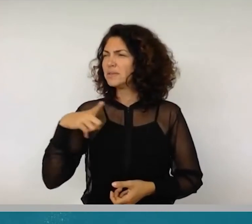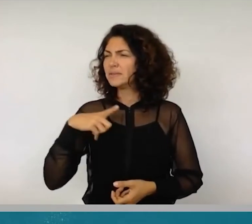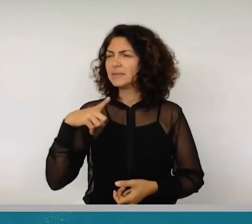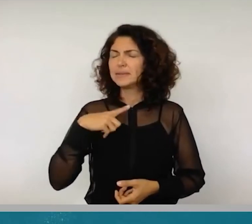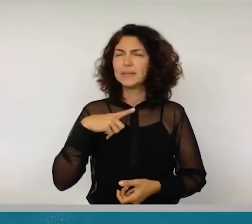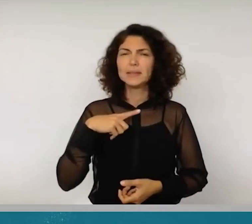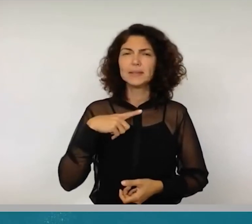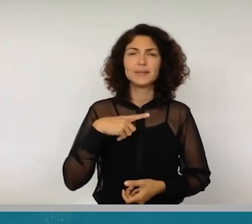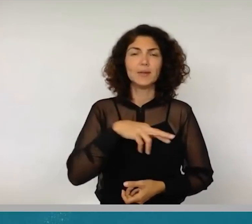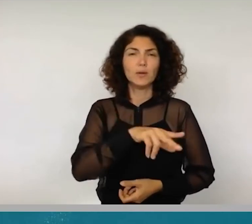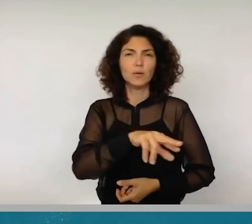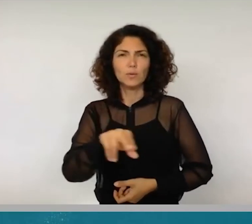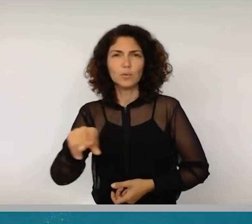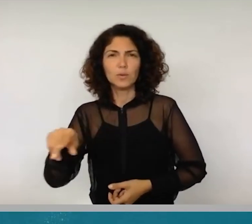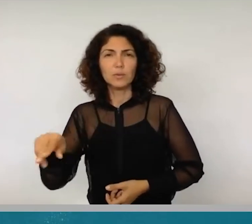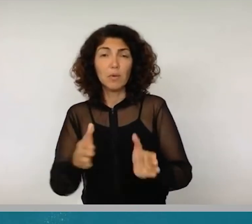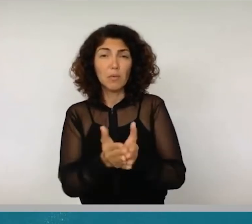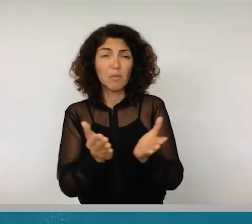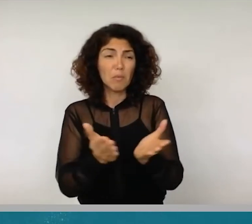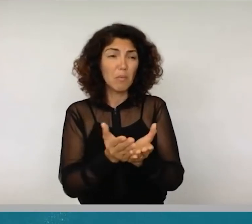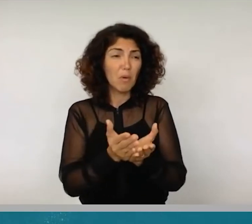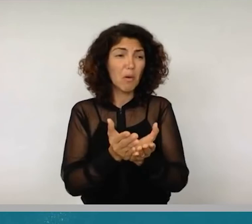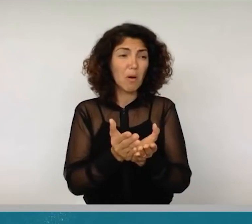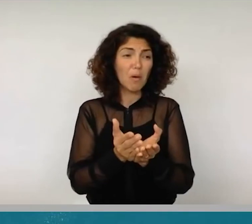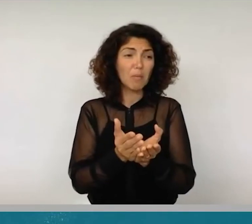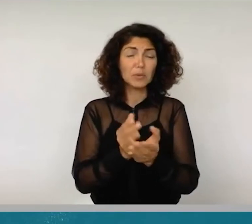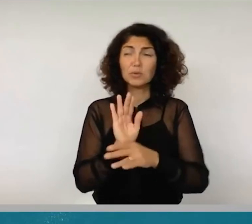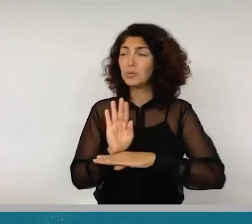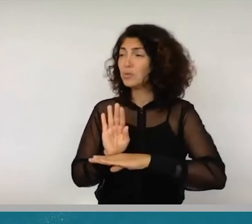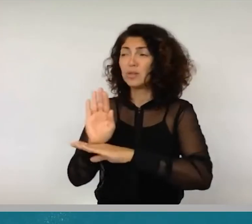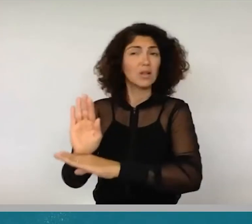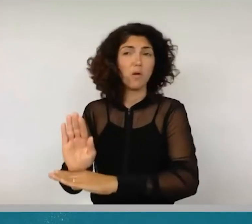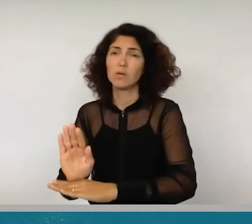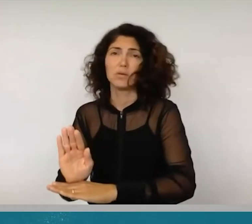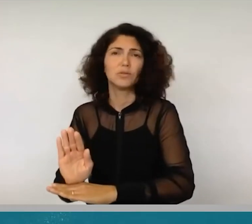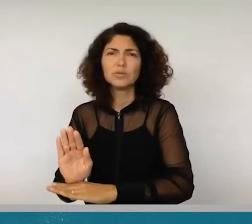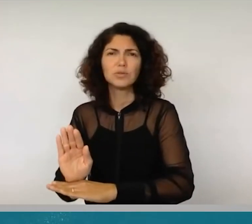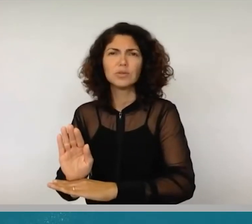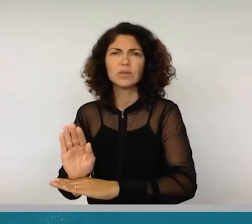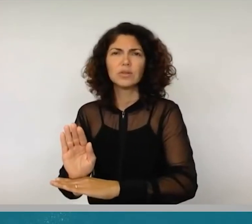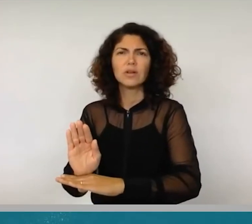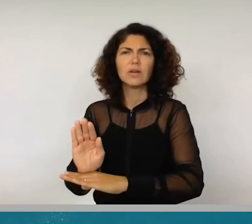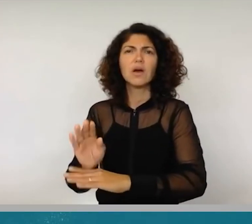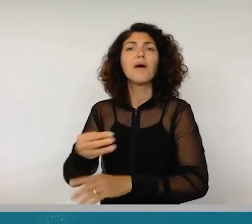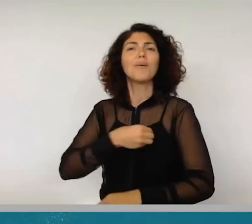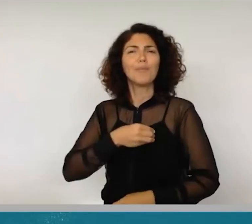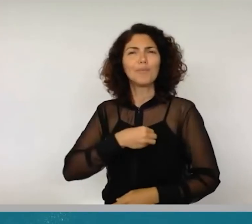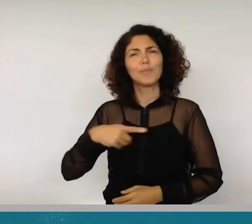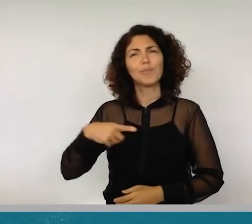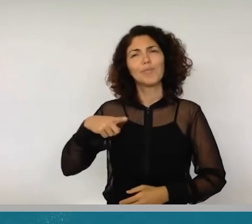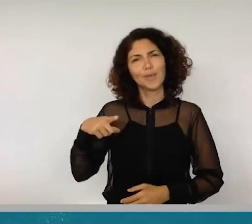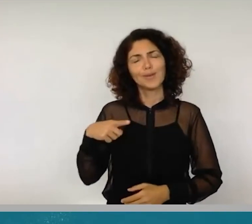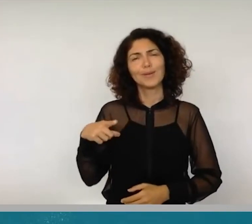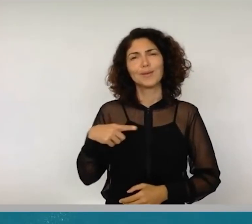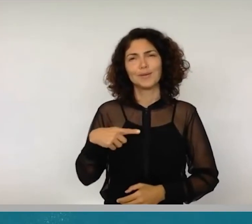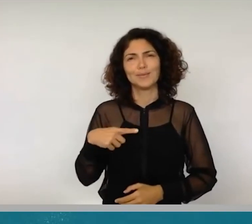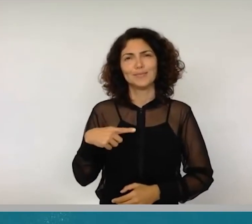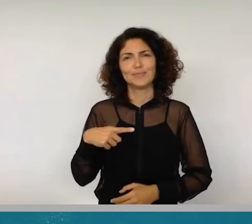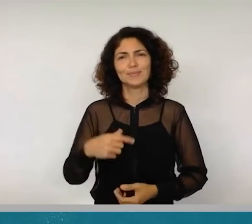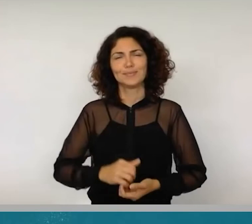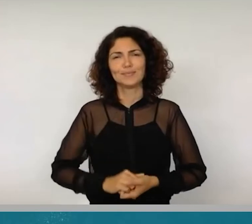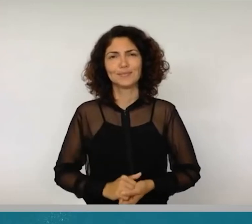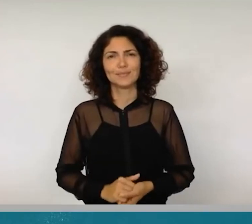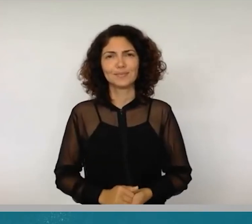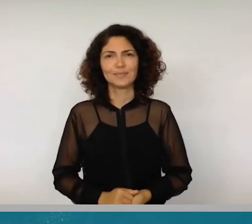chame contra ti ao Senhor, e haja em ti pecado. Vocês estão entendendo? Por exemplo, está chegando na hora, olha, eu vou